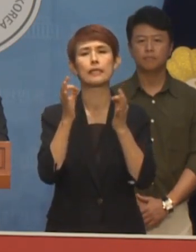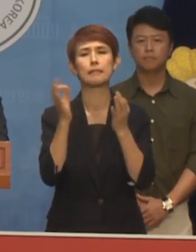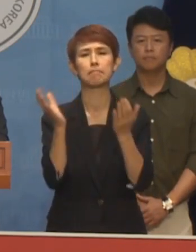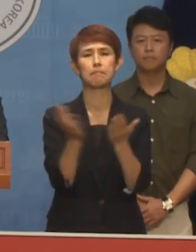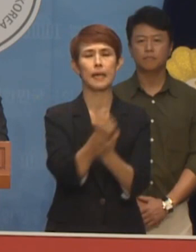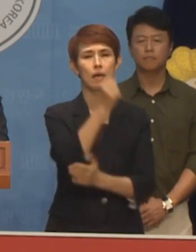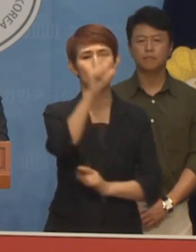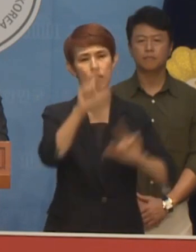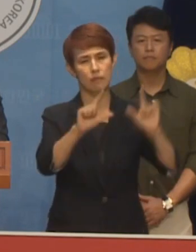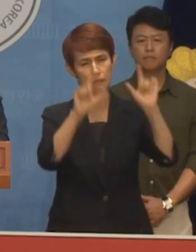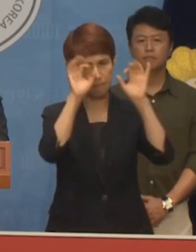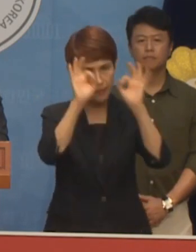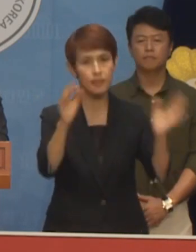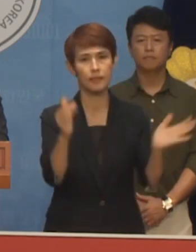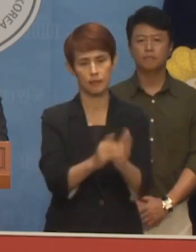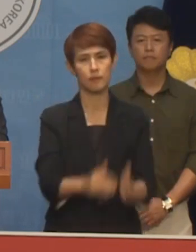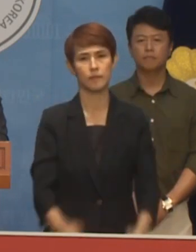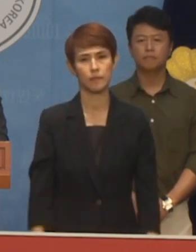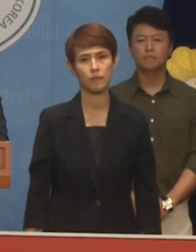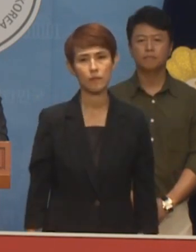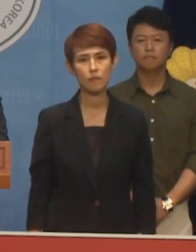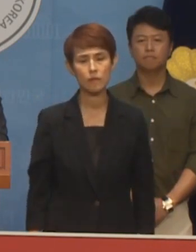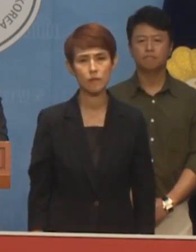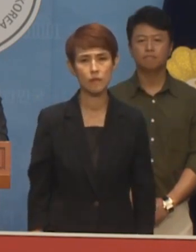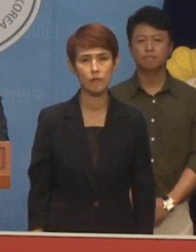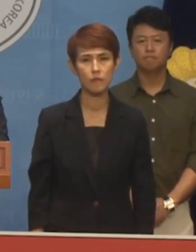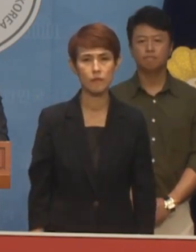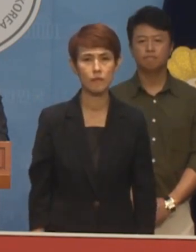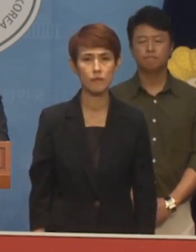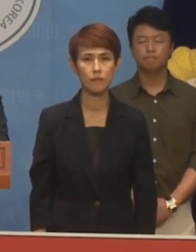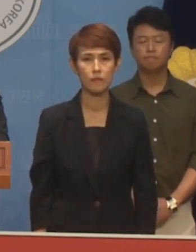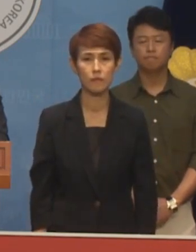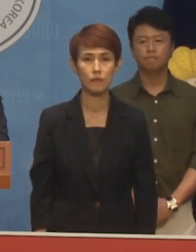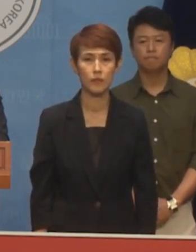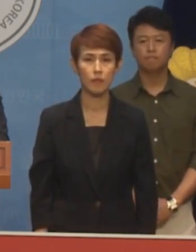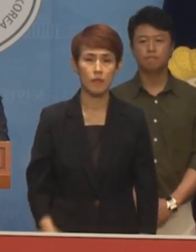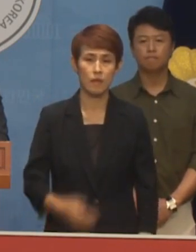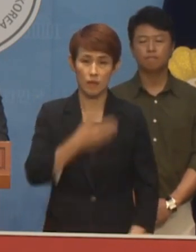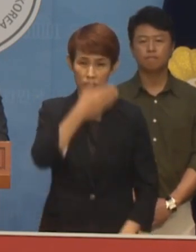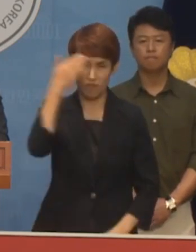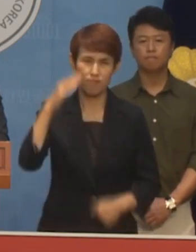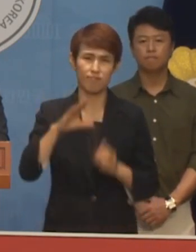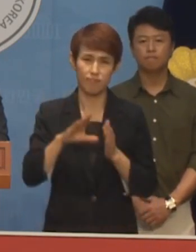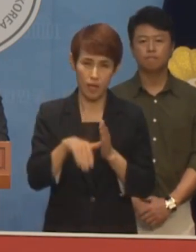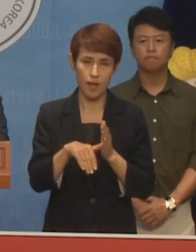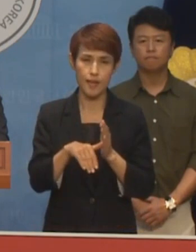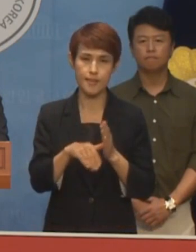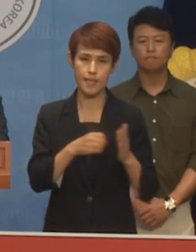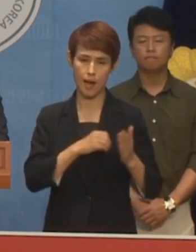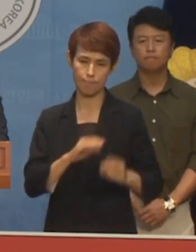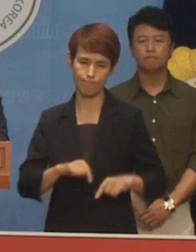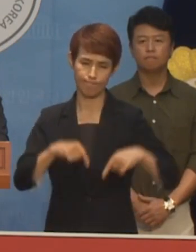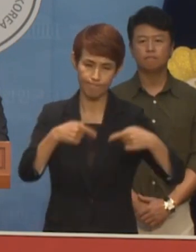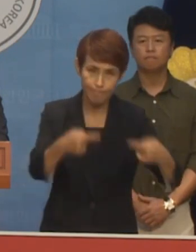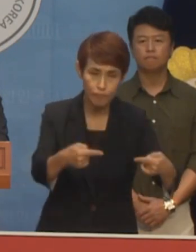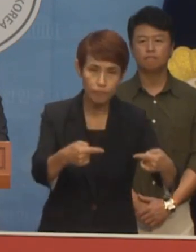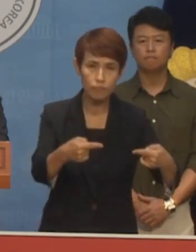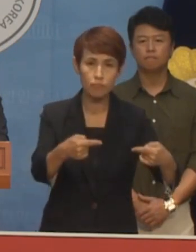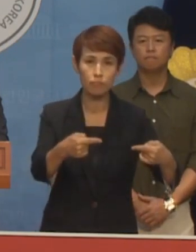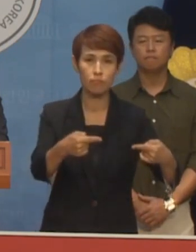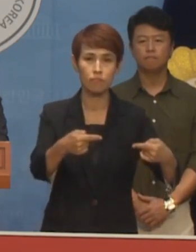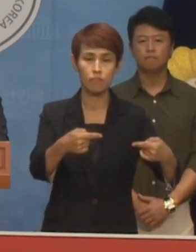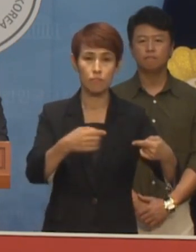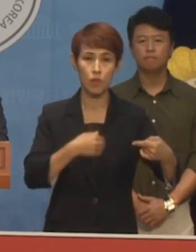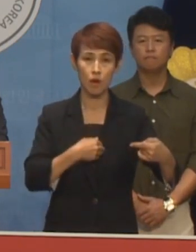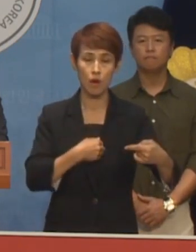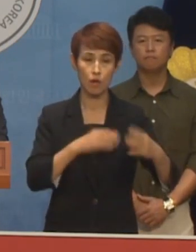훼손하는 모습을 똑똑히 보았습니다. 어린 나이에 우리 당에 들어와 지금껏 단 한 번도 우리 당을